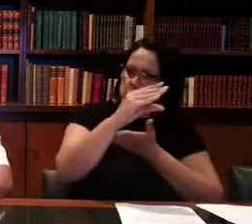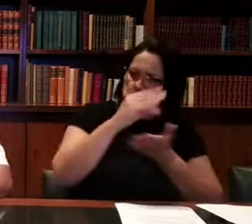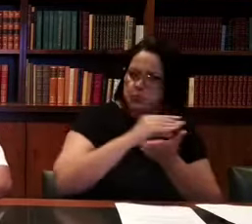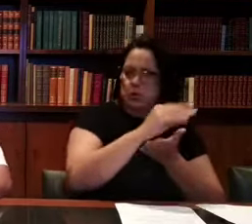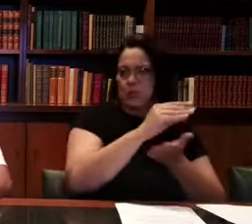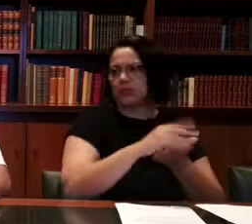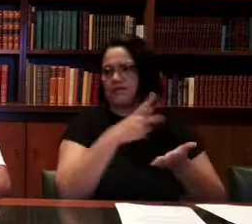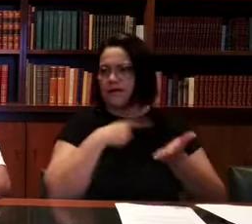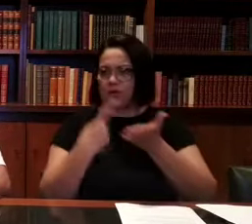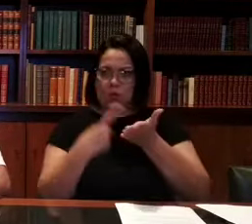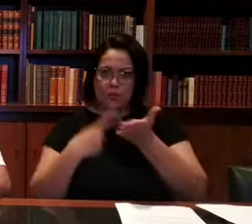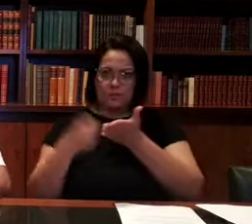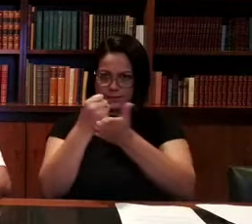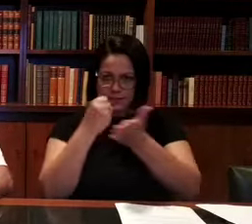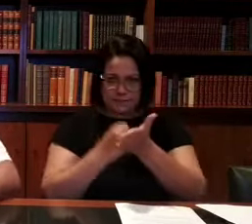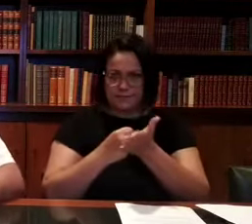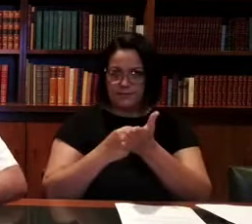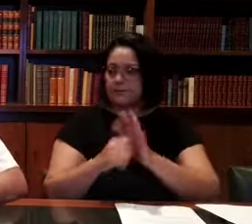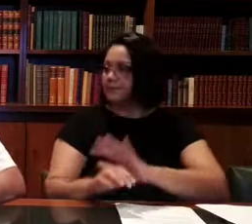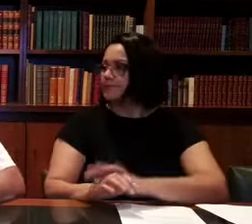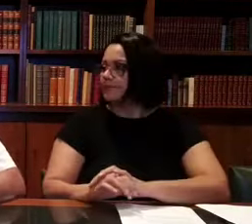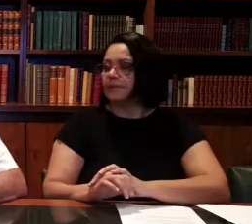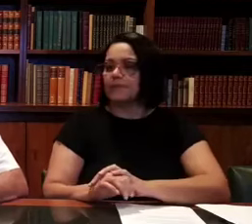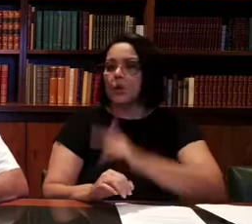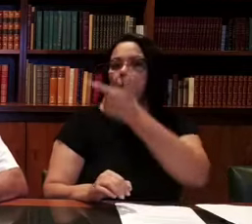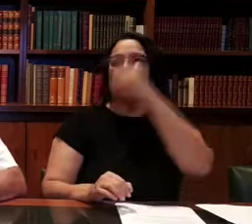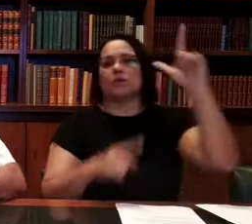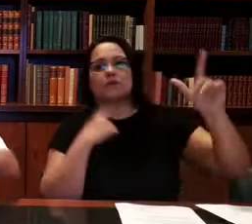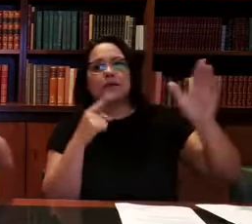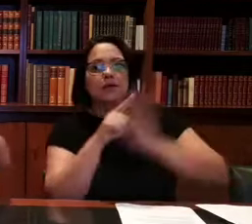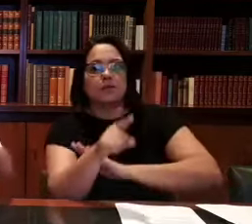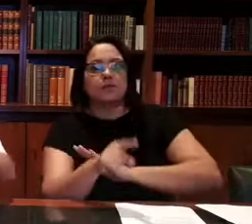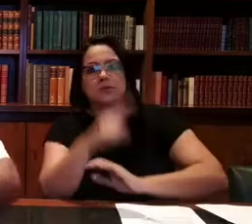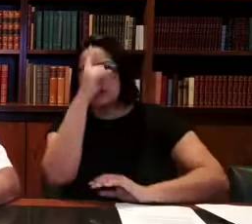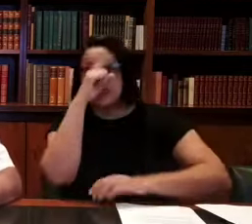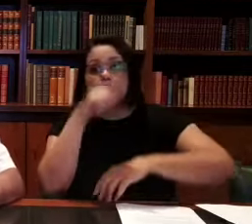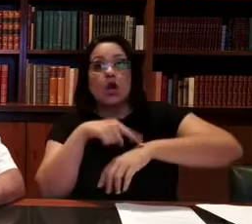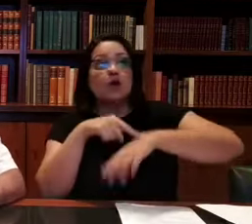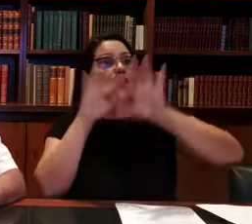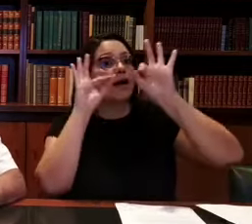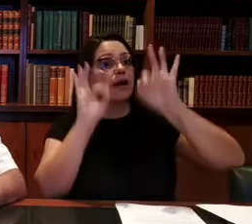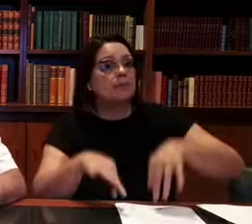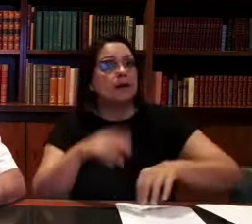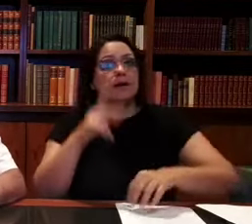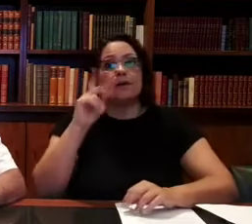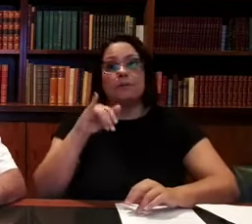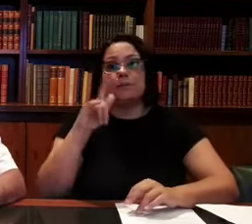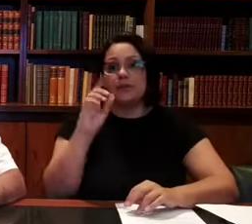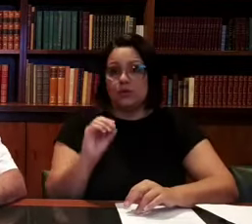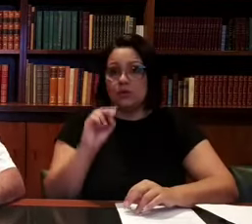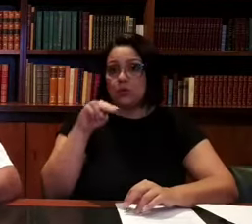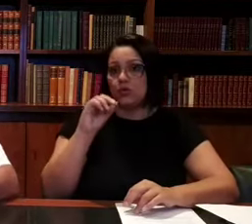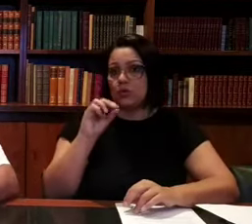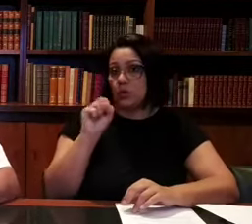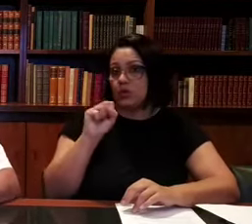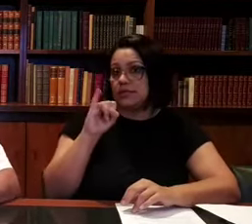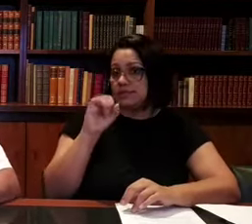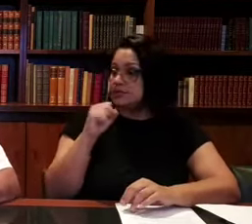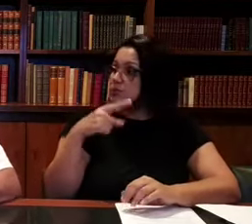Vamos acertar Esse contrato outra pergunta aí não sei que hora que vai acabar o programa e do Pingo pingos nos is